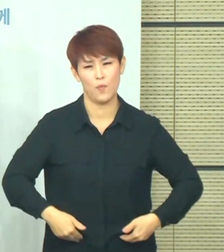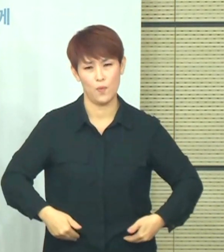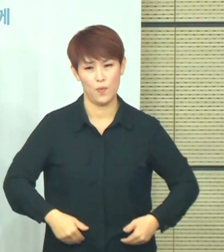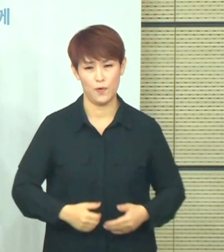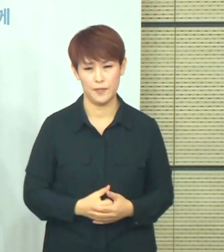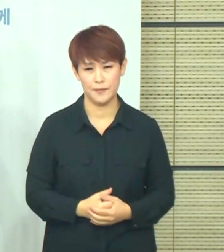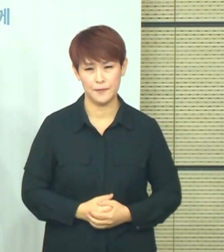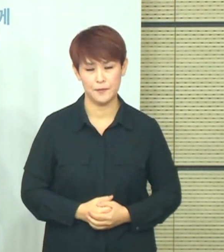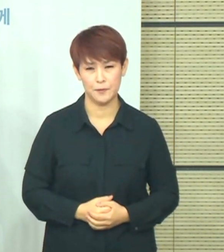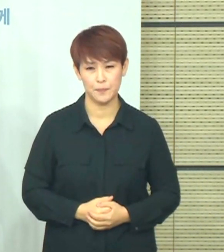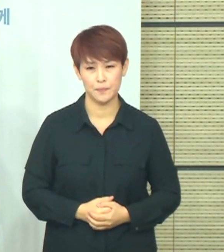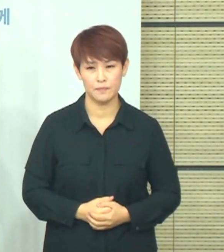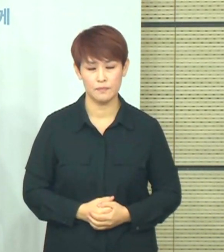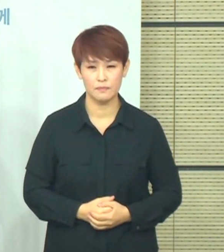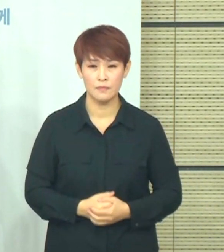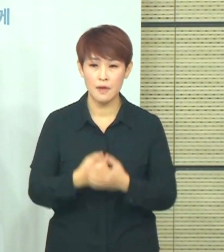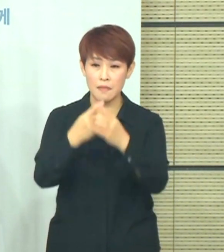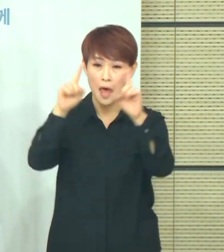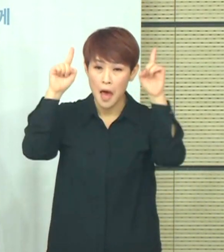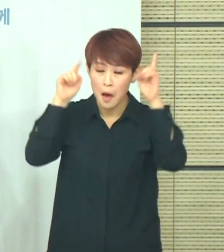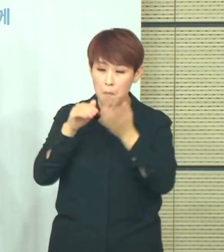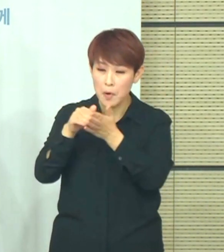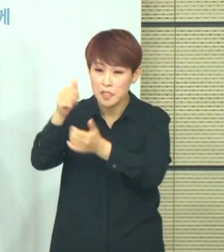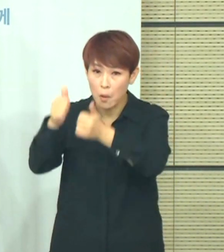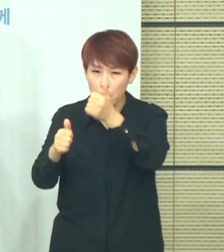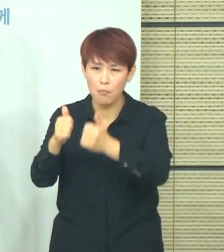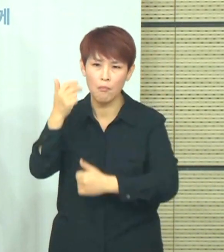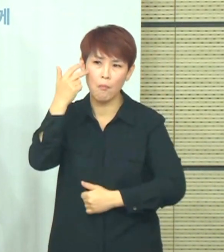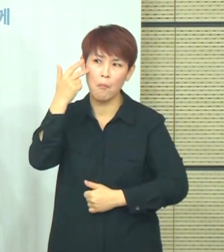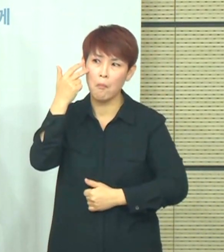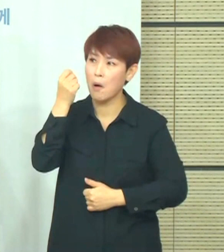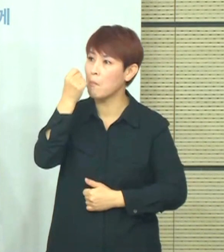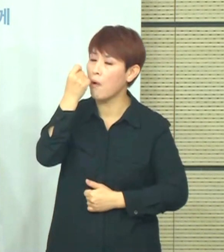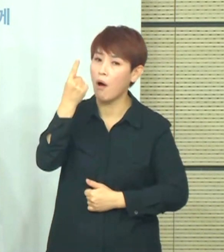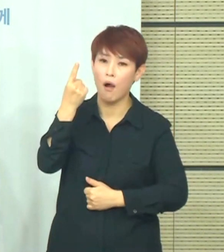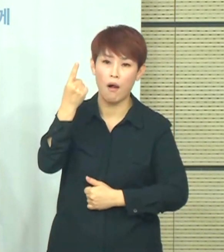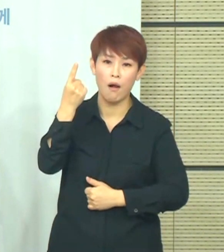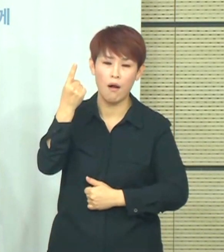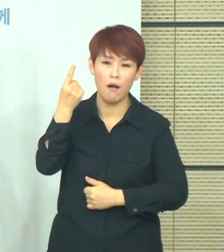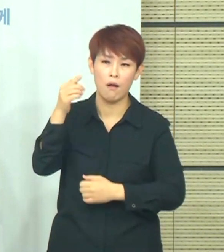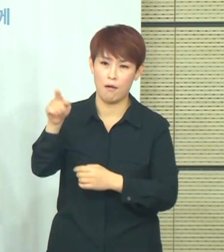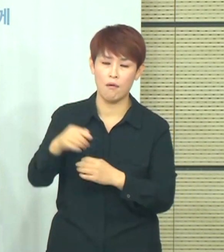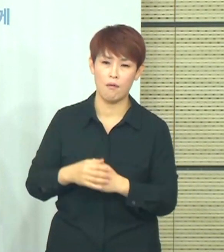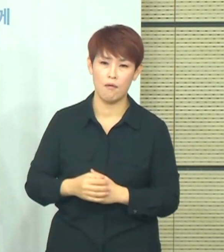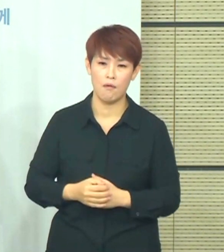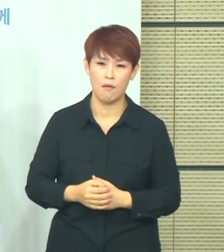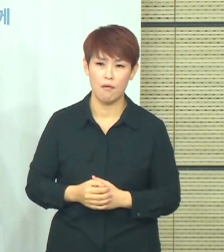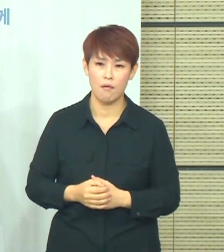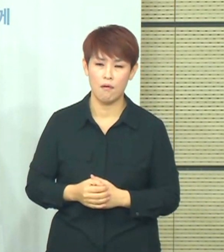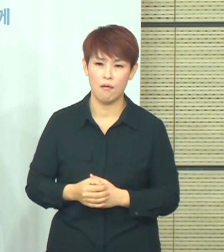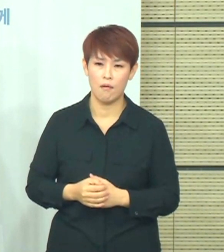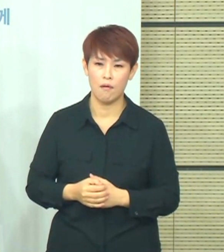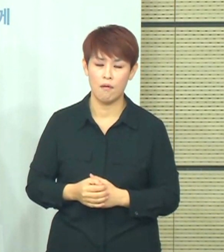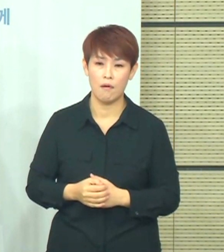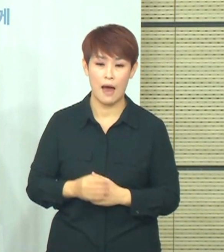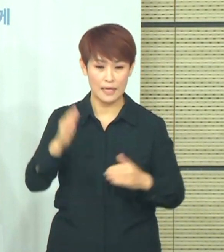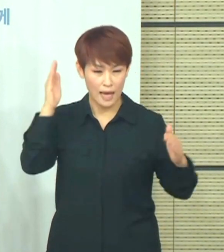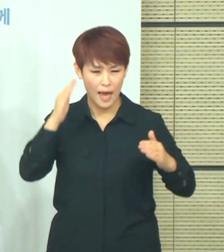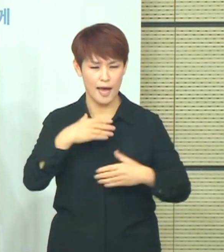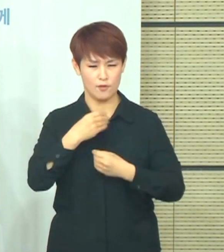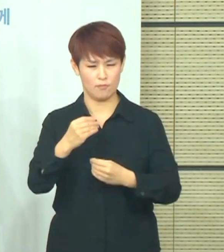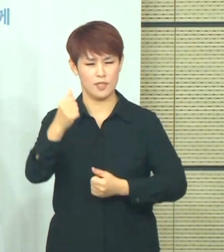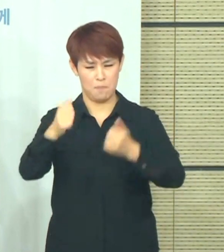있습니다. 특히 수능이 불과 한 주 남짓 앞으로 다가온 만큼 우리 학생들이 안전한 환경에서